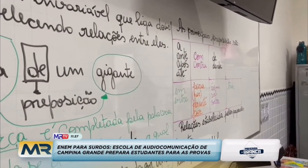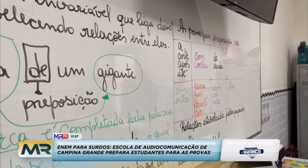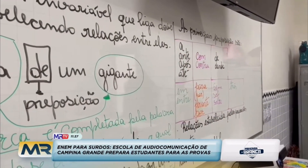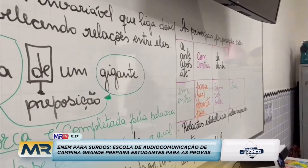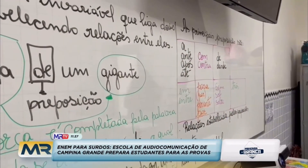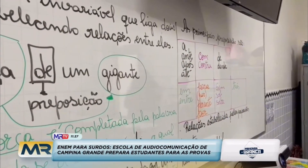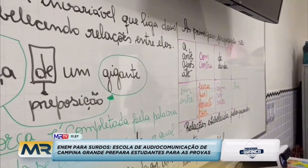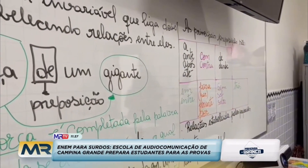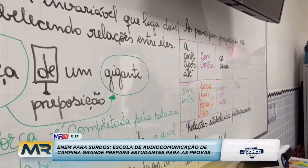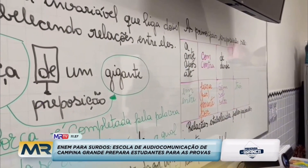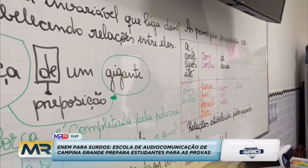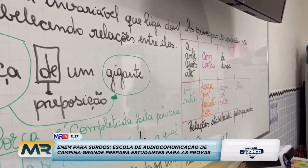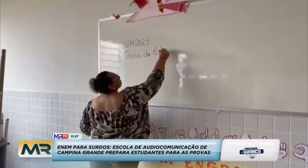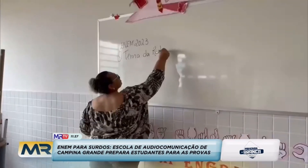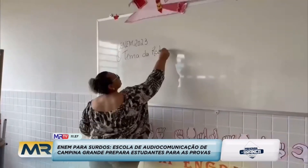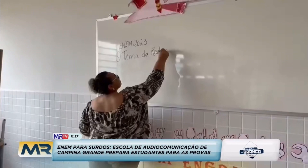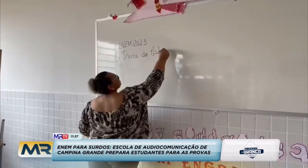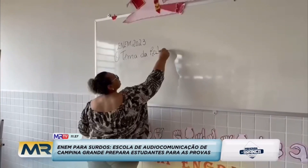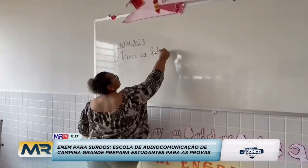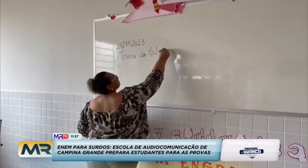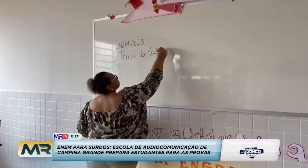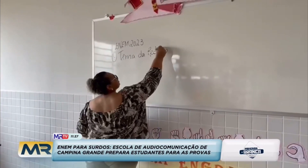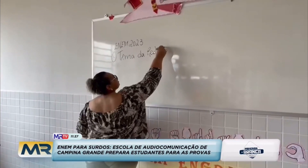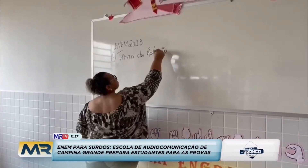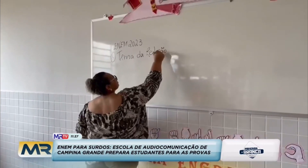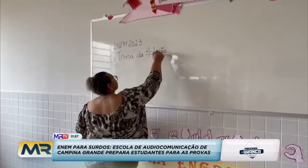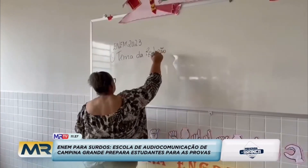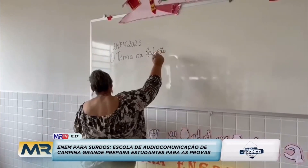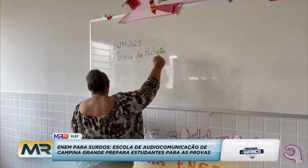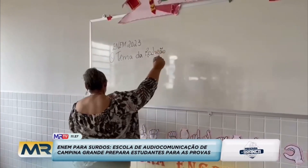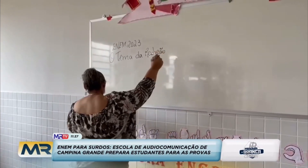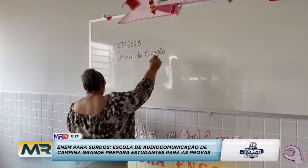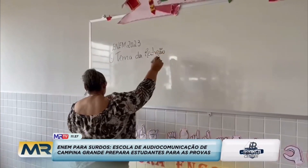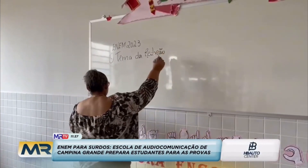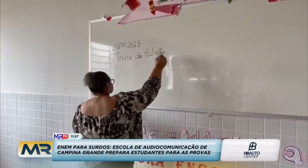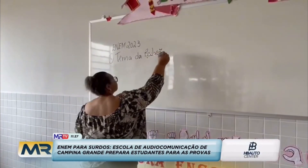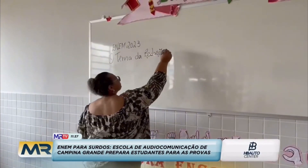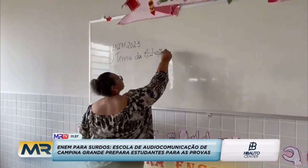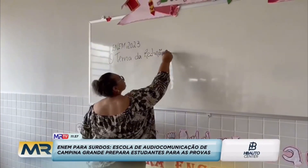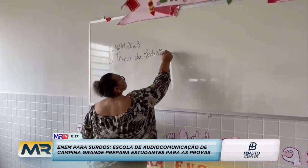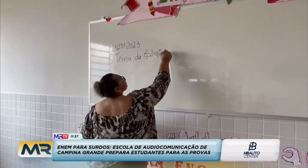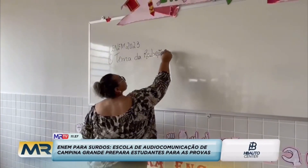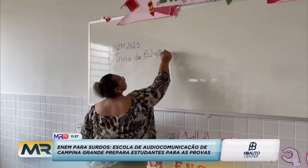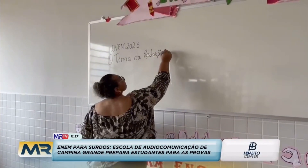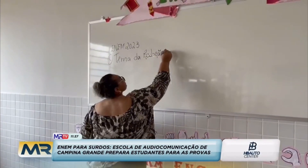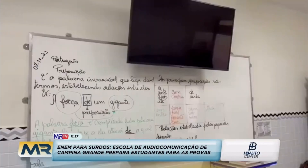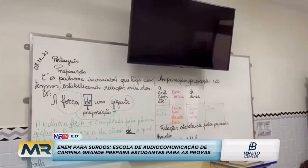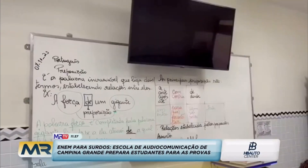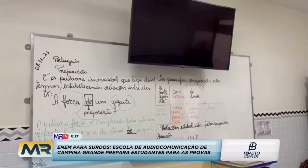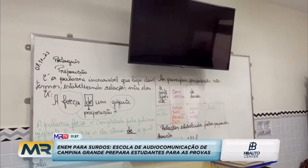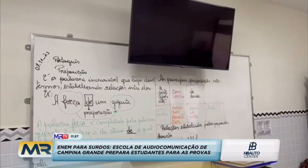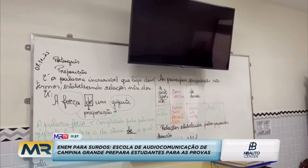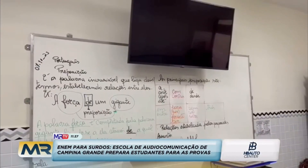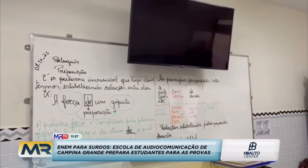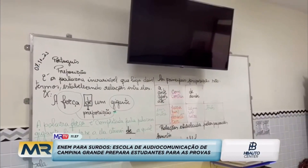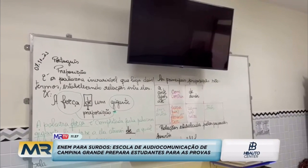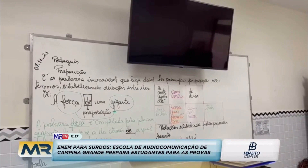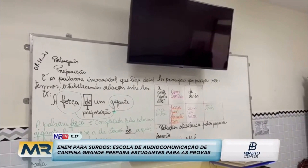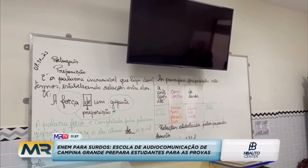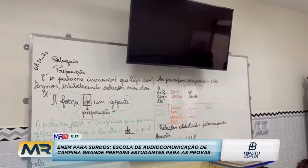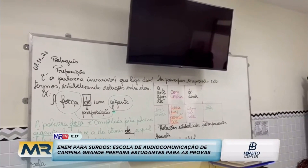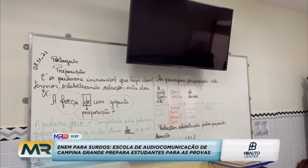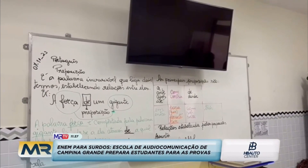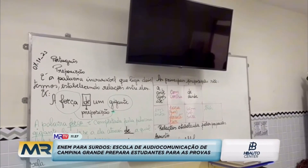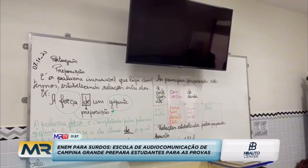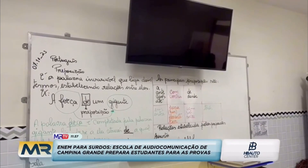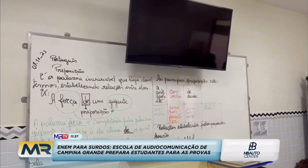Audiocomunicação realiza projetos inovadores com os alunos. A instituição funciona no regime integral, ou seja, os alunos passam o dia inteiro na escola